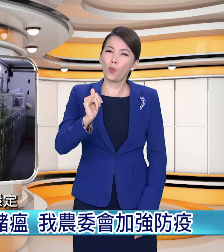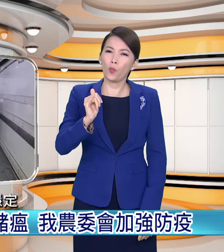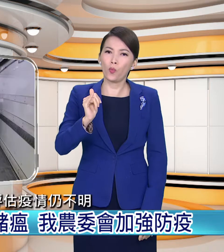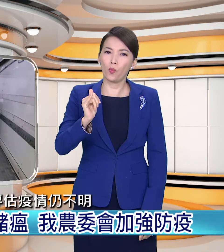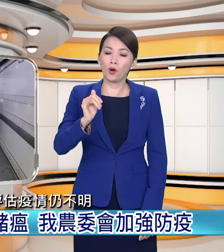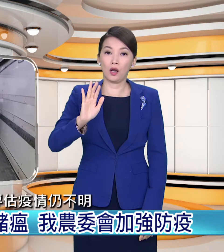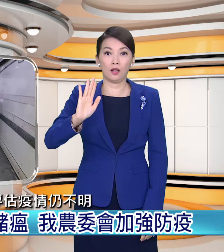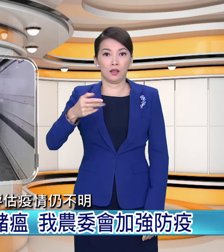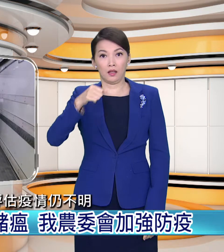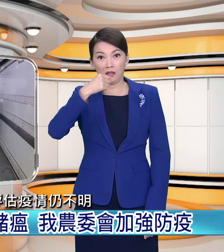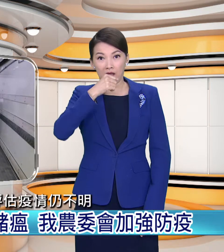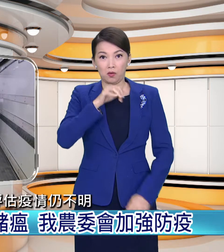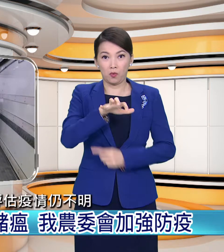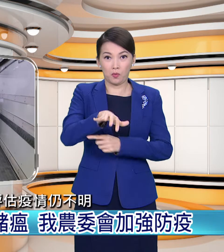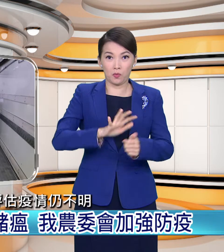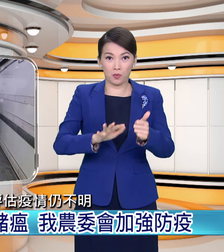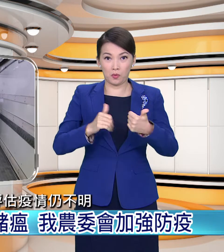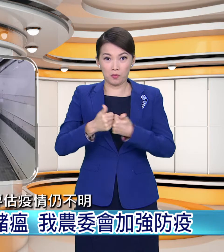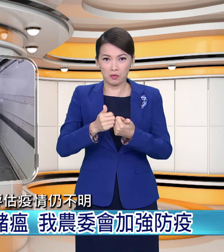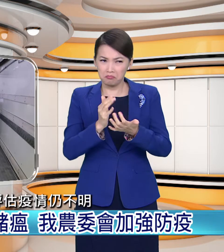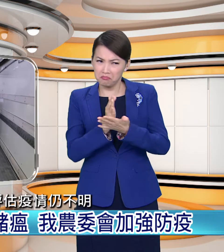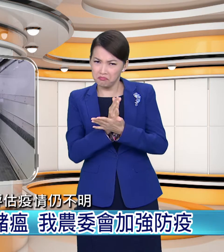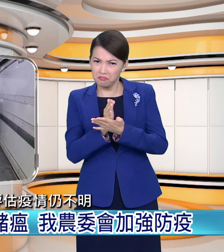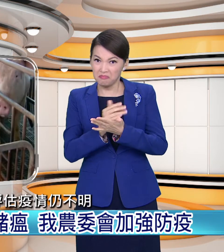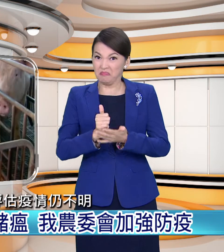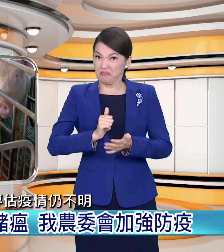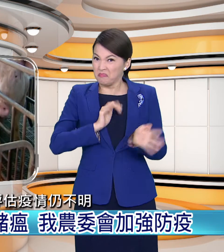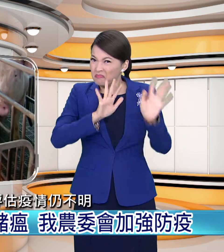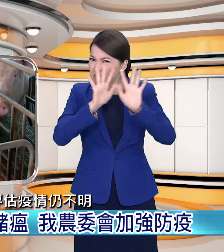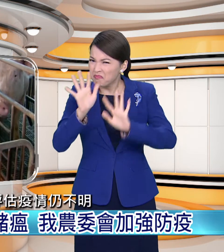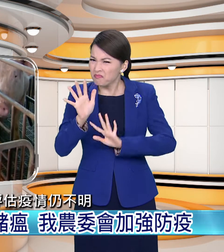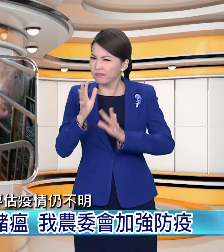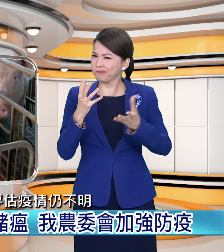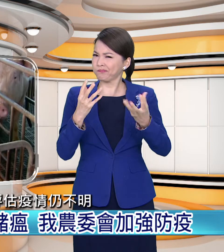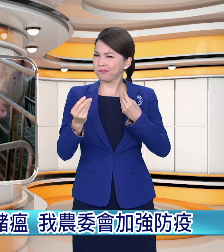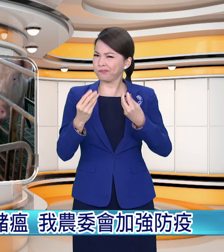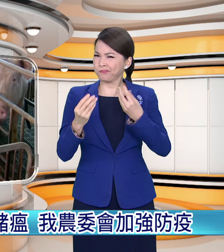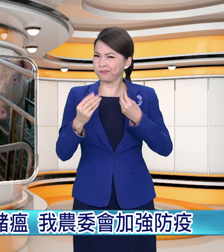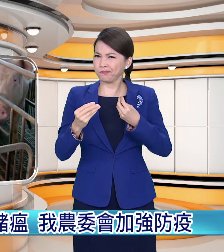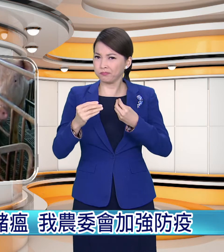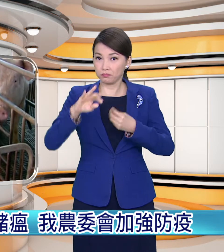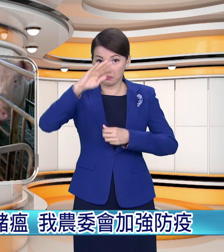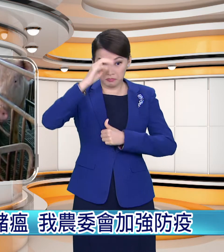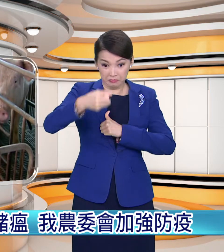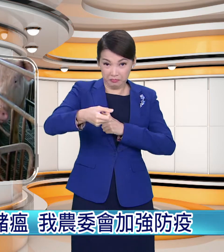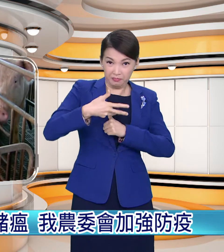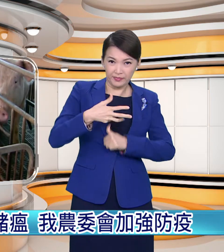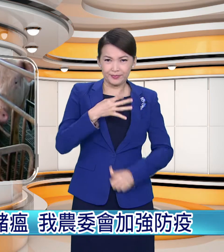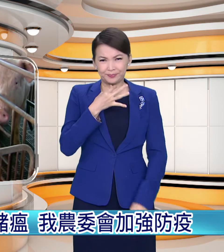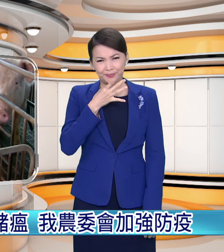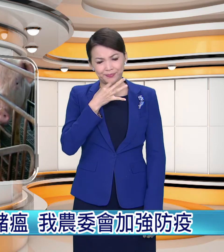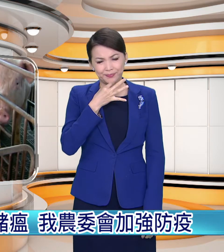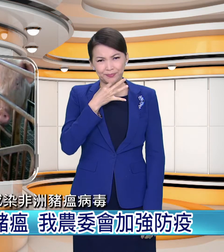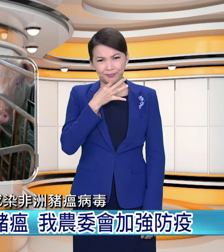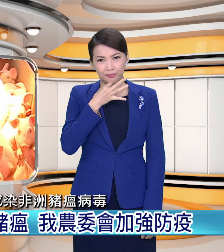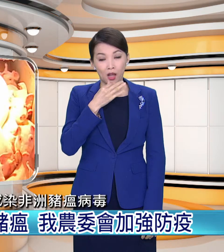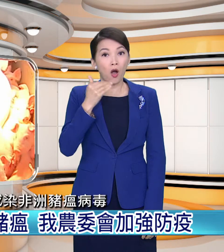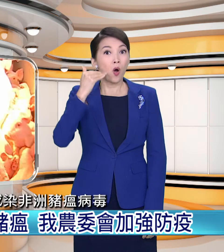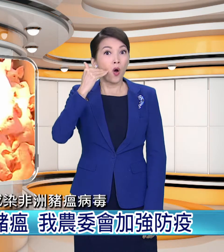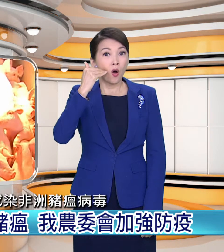过，我农委会评估疫情仍然不明，防疫如临大敌。如果猪只急